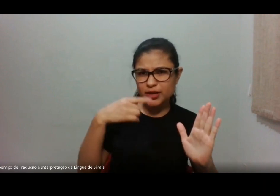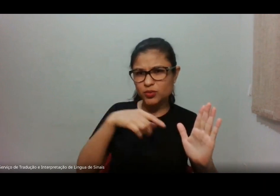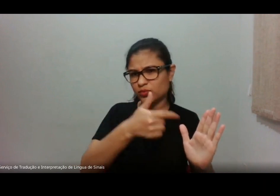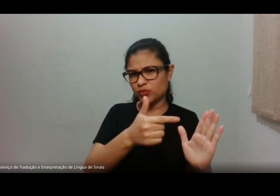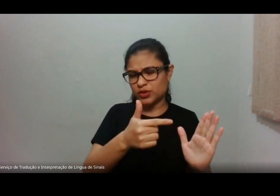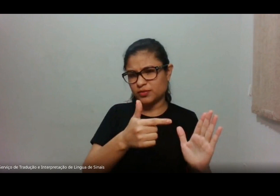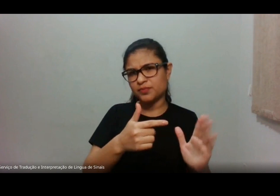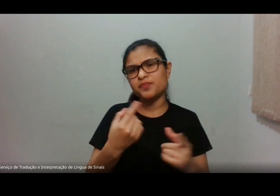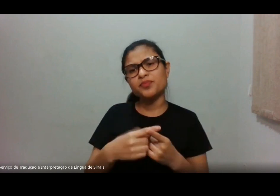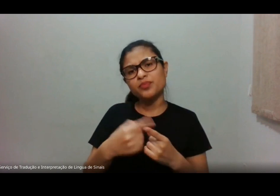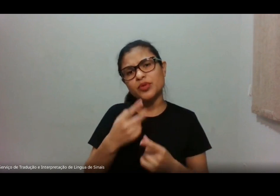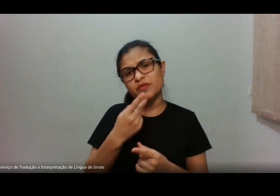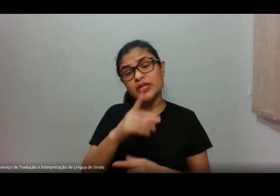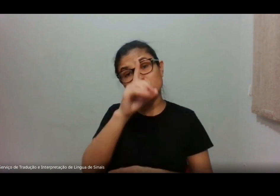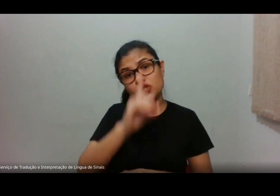ou é língua?